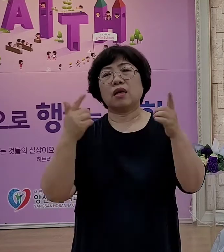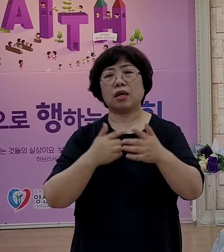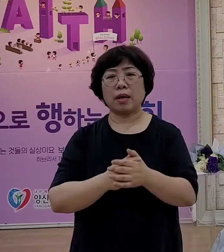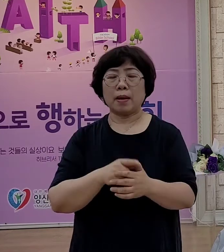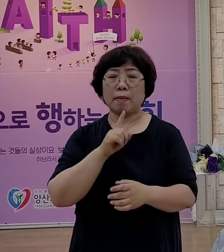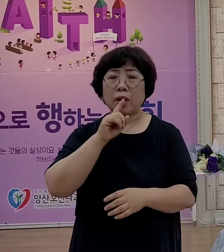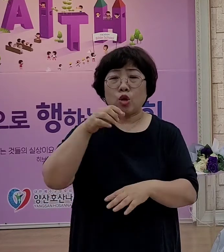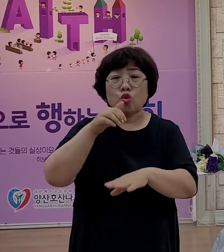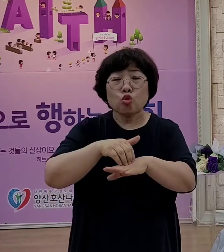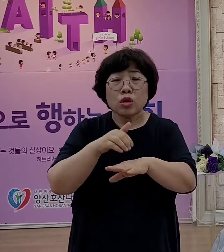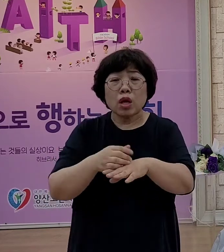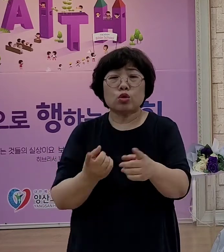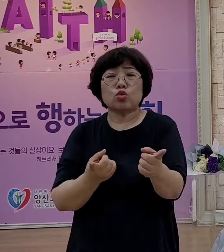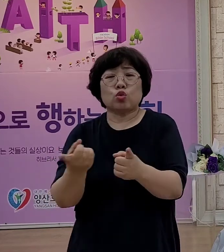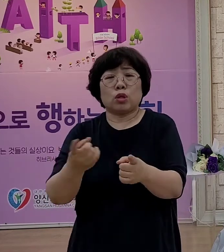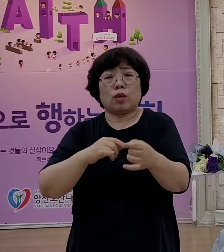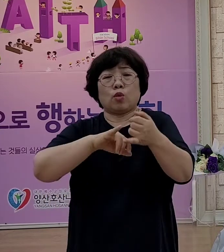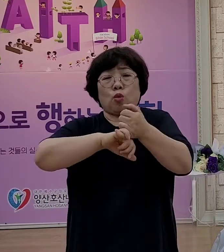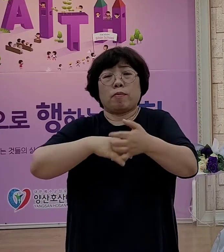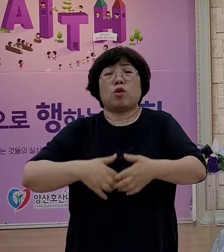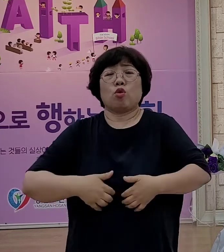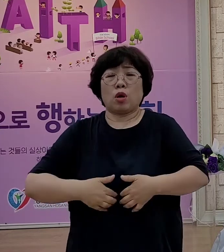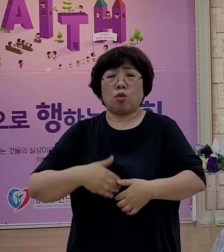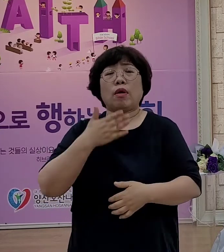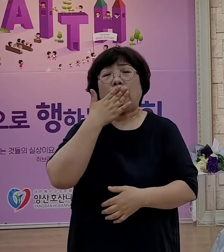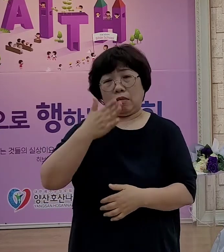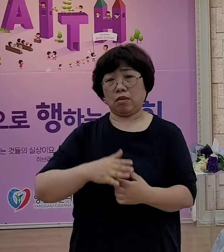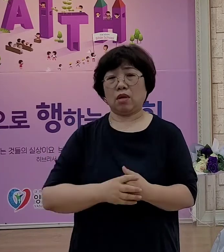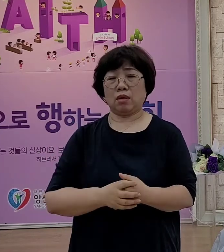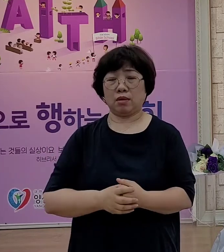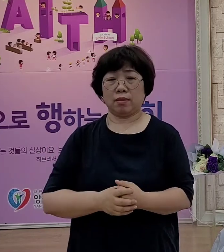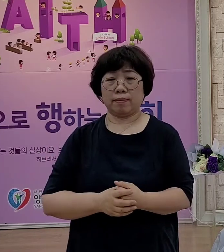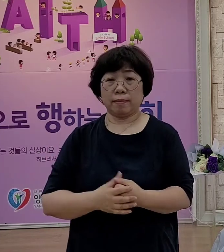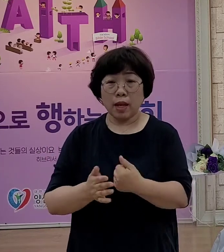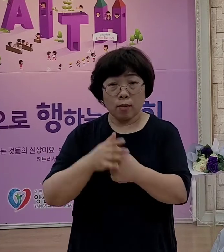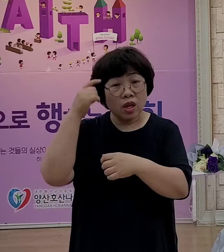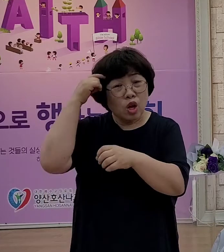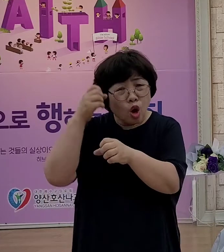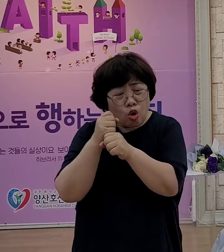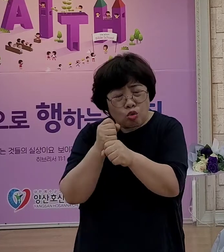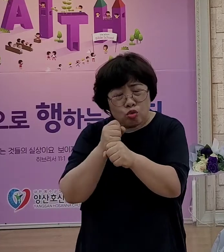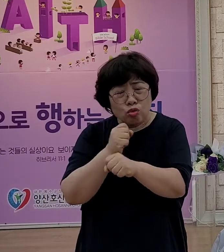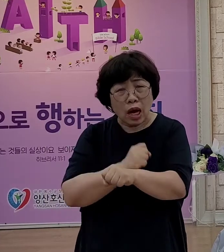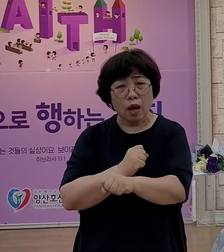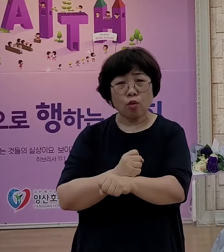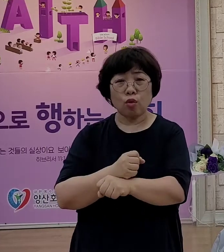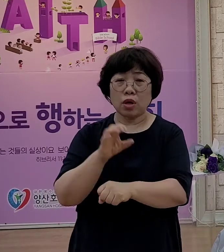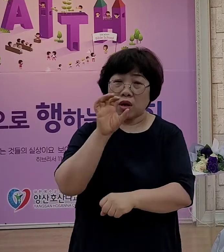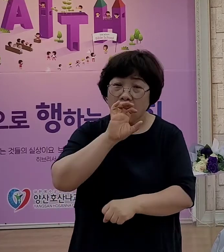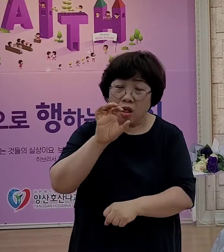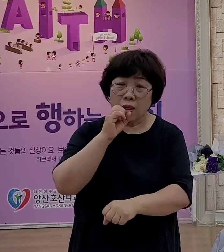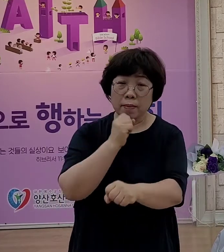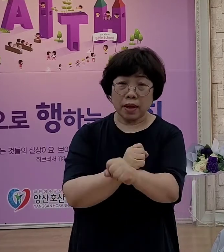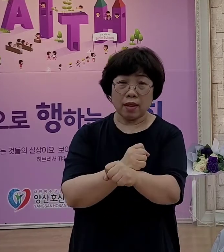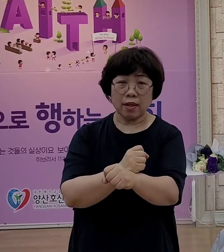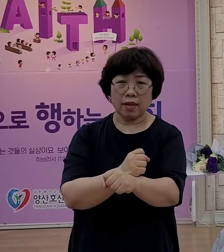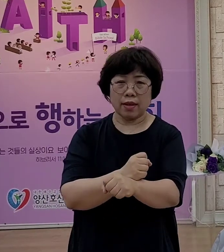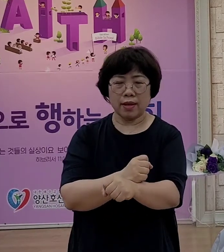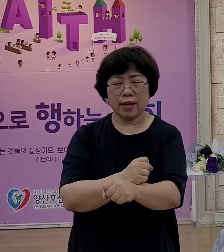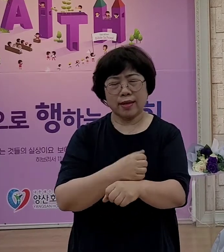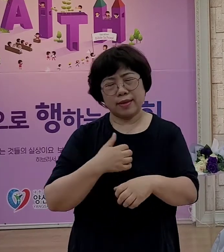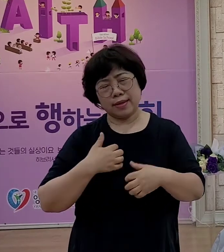되고 말도 조정이 가능해요. 그래서 연구하고 연습해서 이렇게